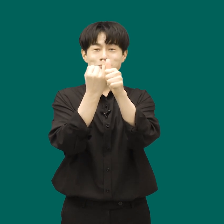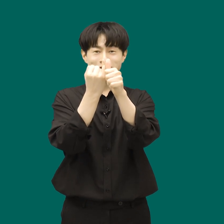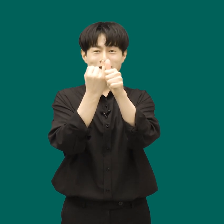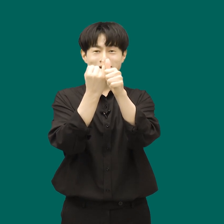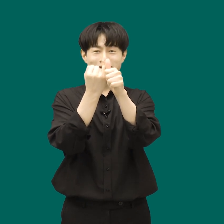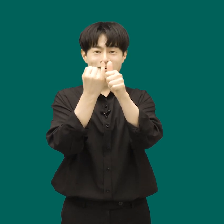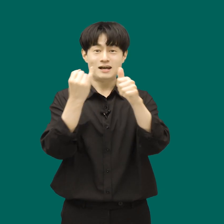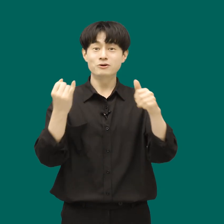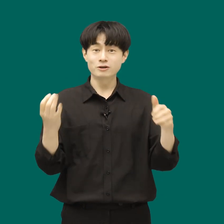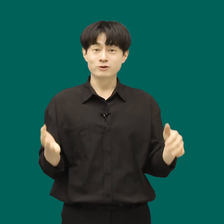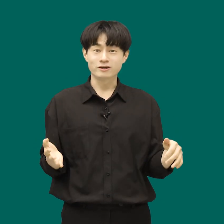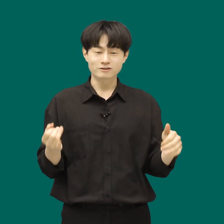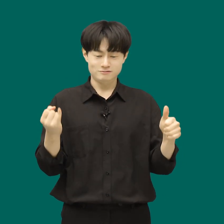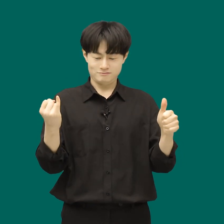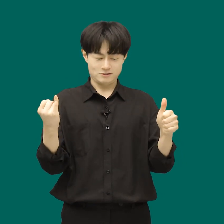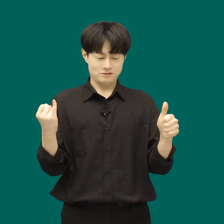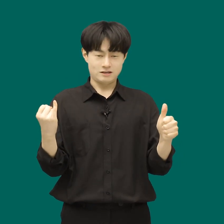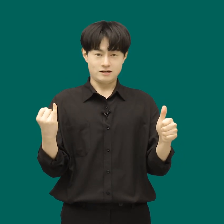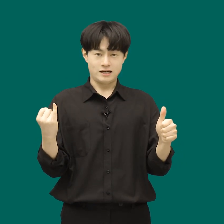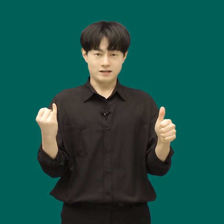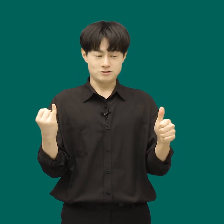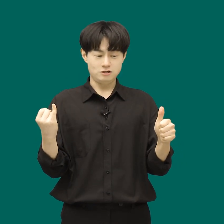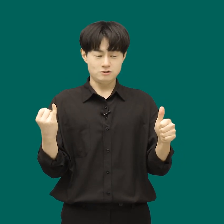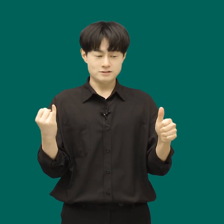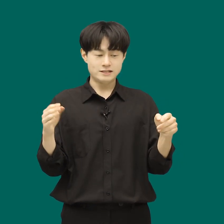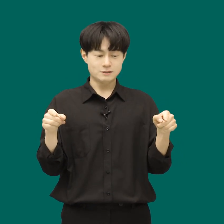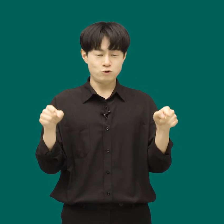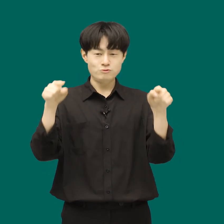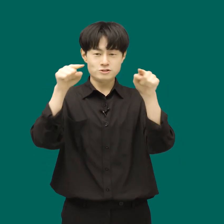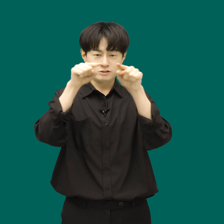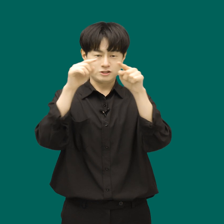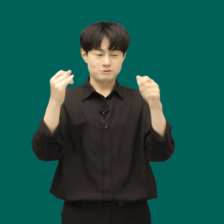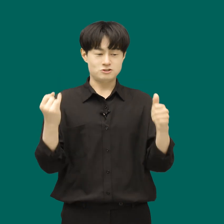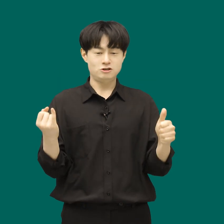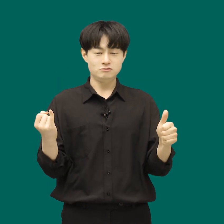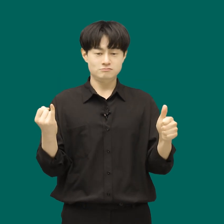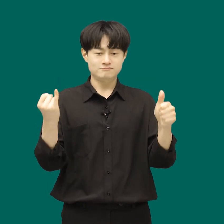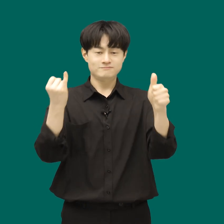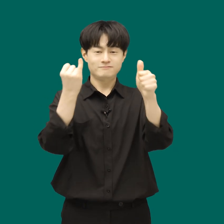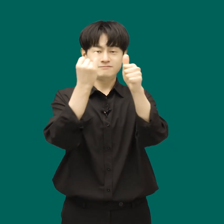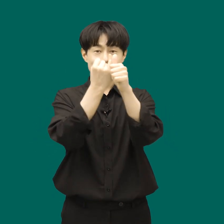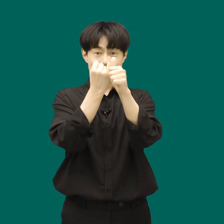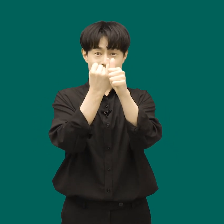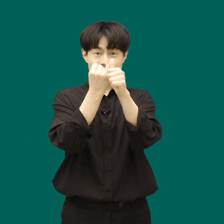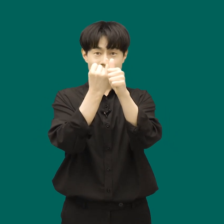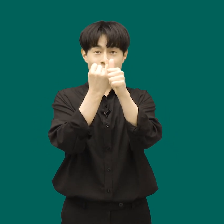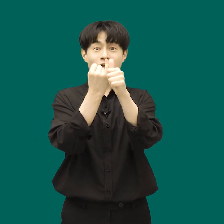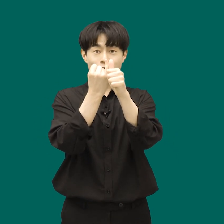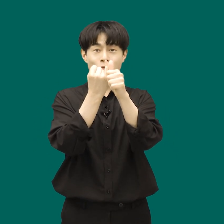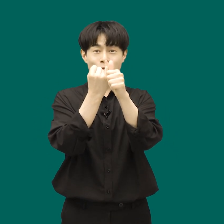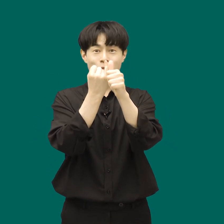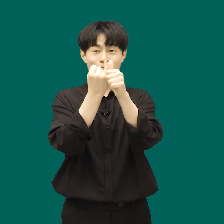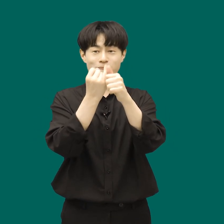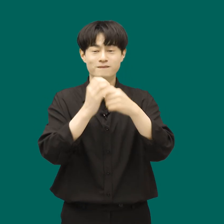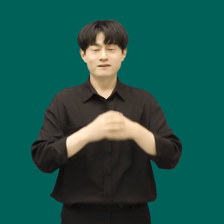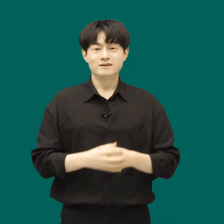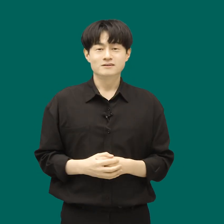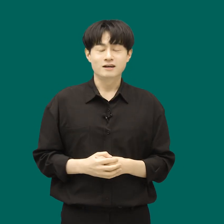결혼입니다. 한 번 더 해볼게요. 아래에서 살짝 포물선을 그리면서 네, 결혼. 그